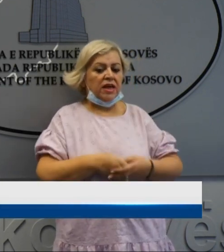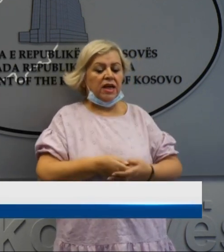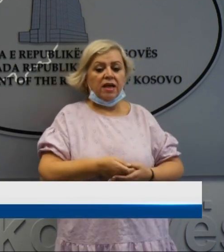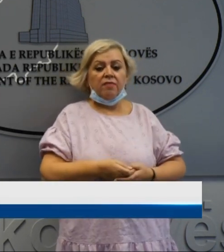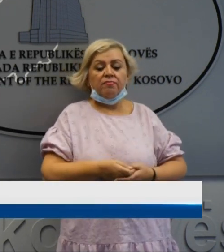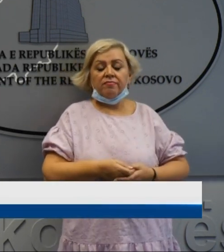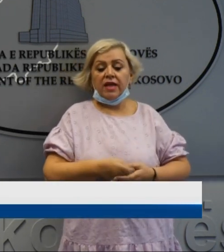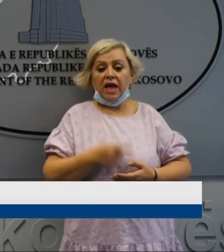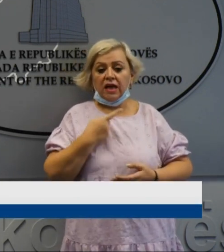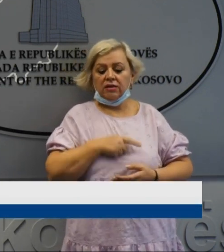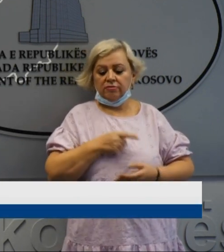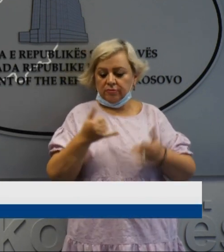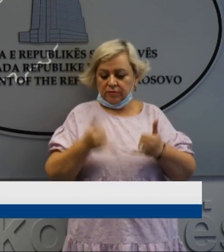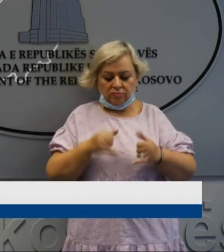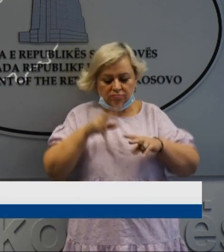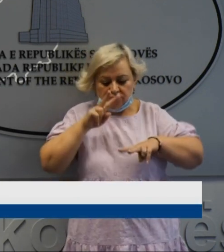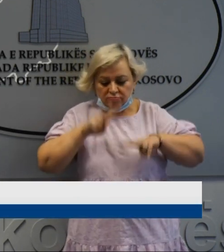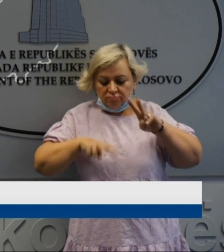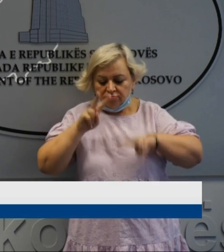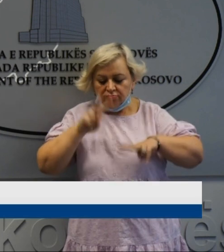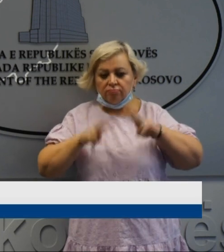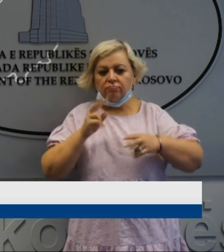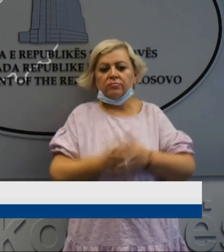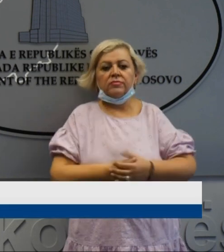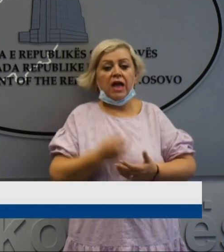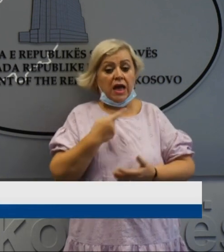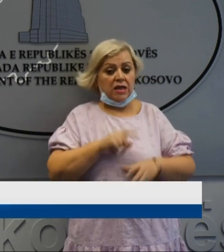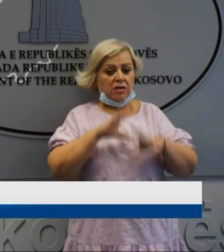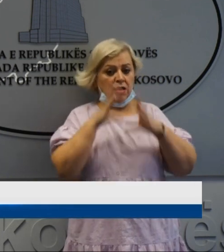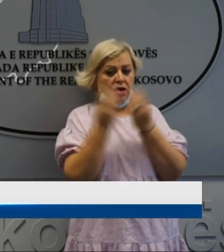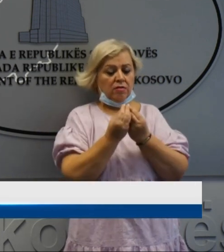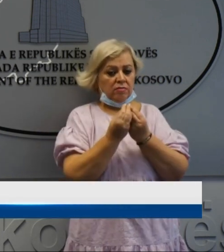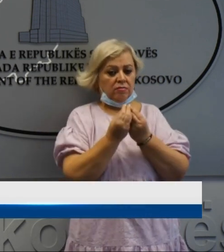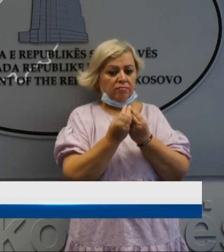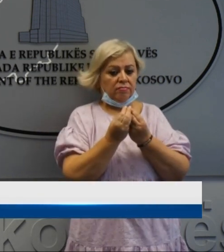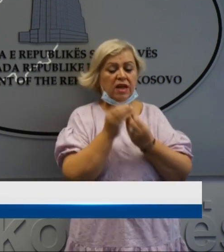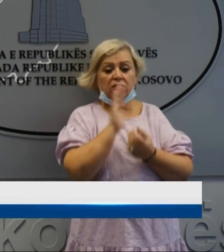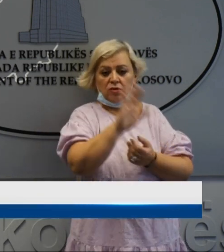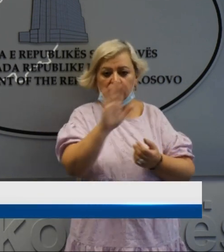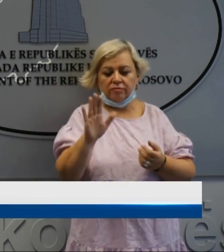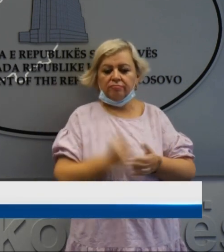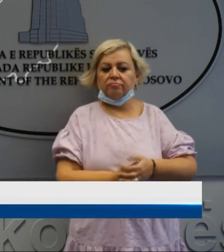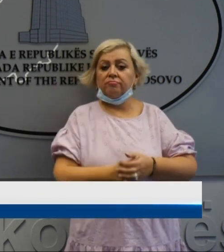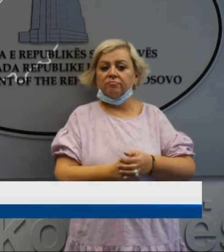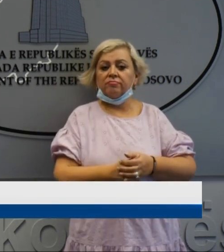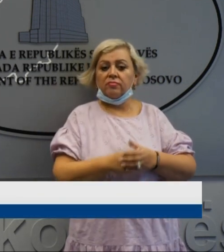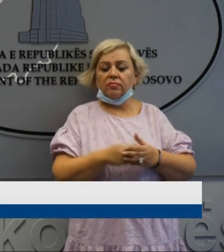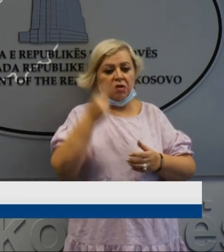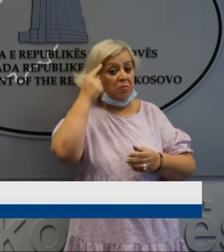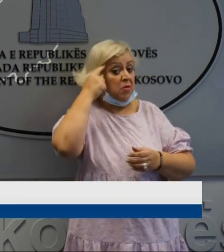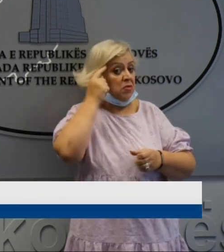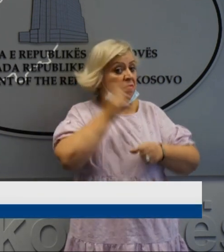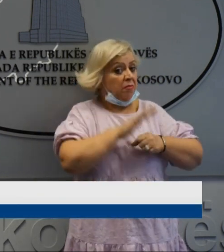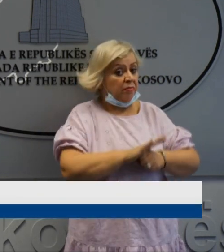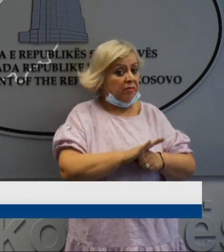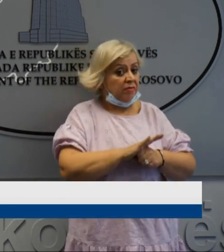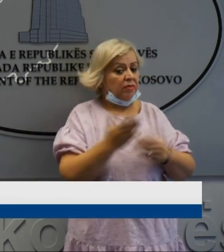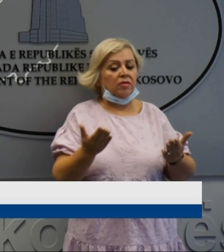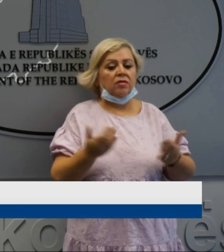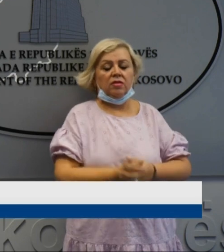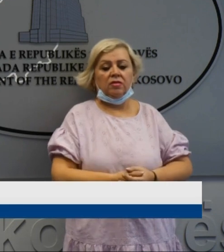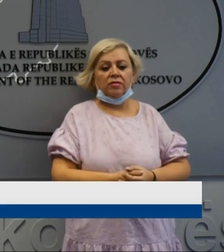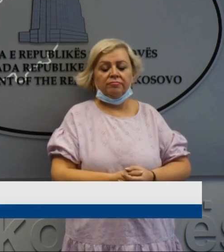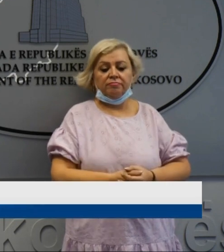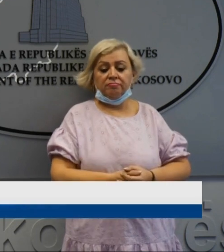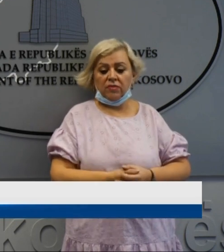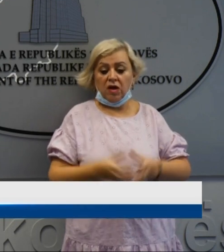ju shqyrtuar qysh sot me njëherë ankesat e të gjithë atyre që mendojnë që është bërë e pa drejt, sepse nuk mund prejudikoj deri